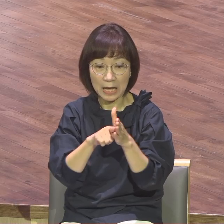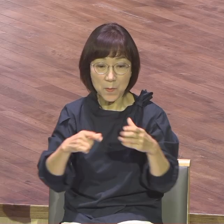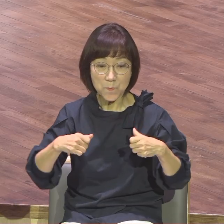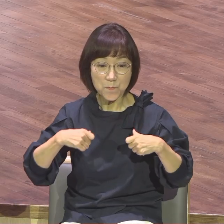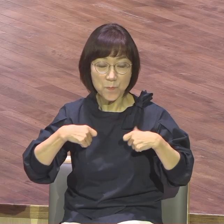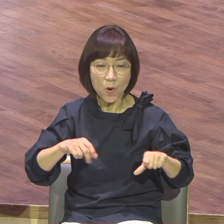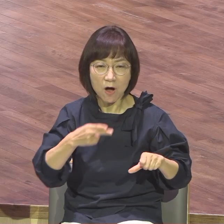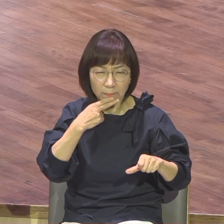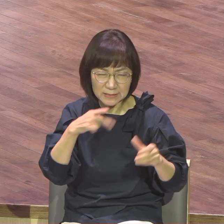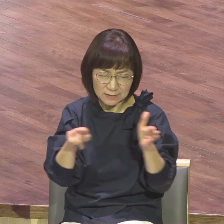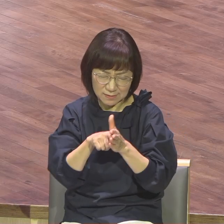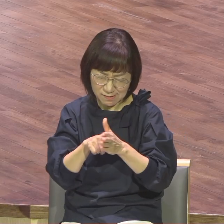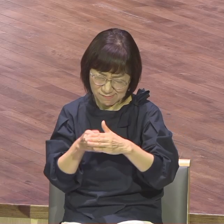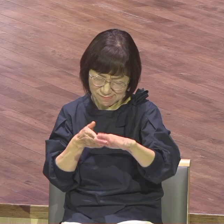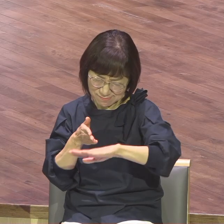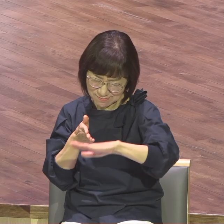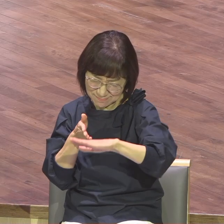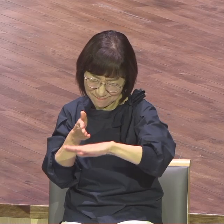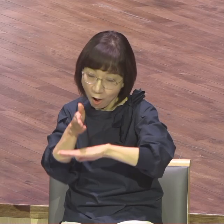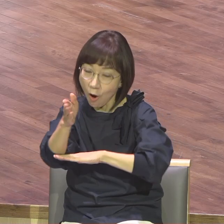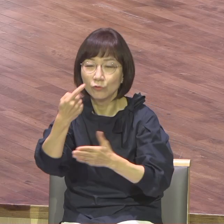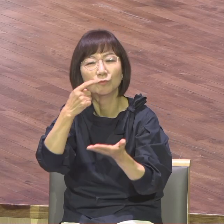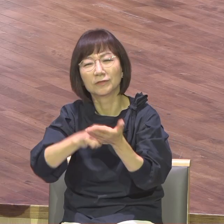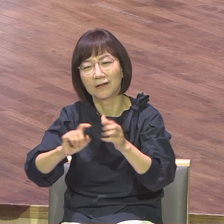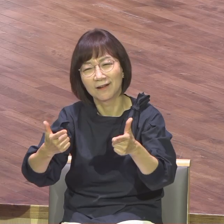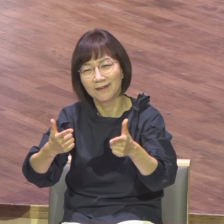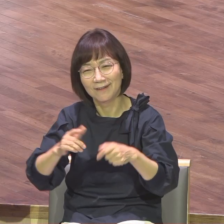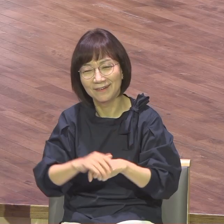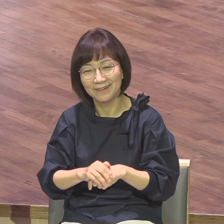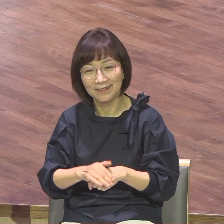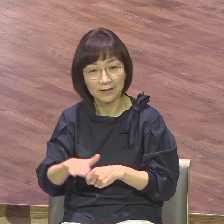속지 마시기를 바랍니다.